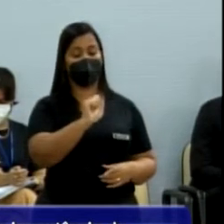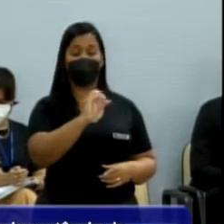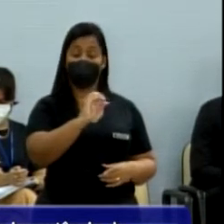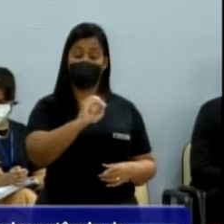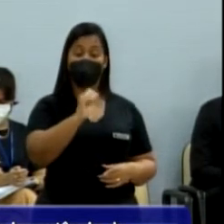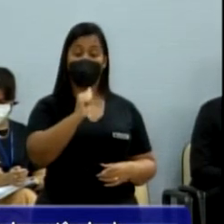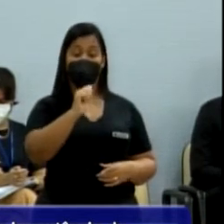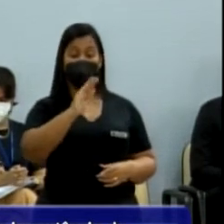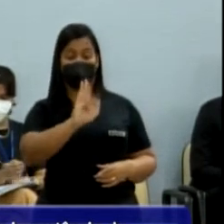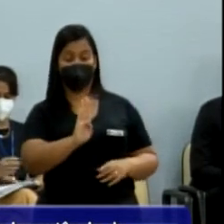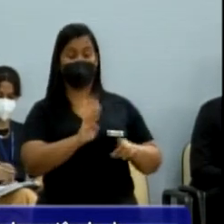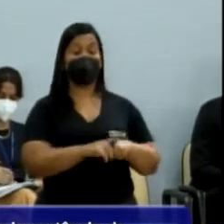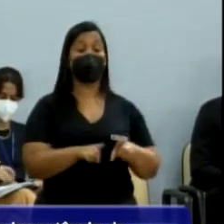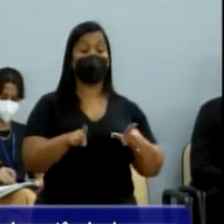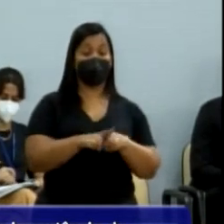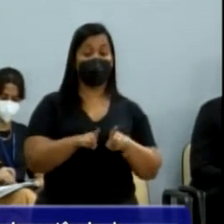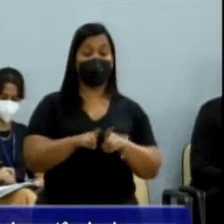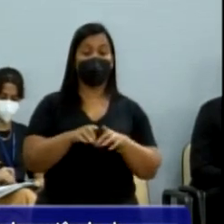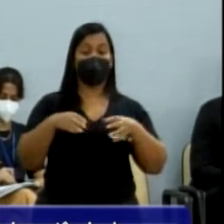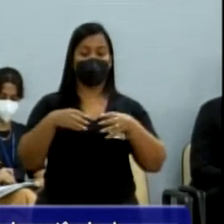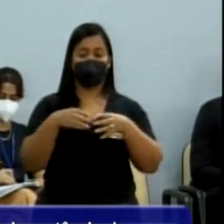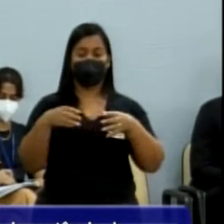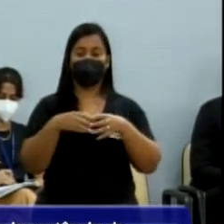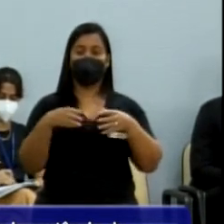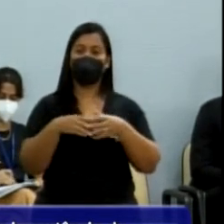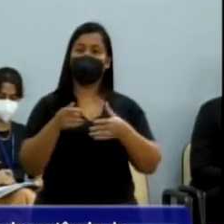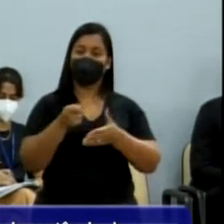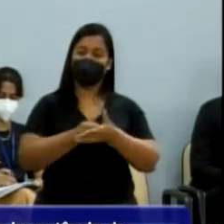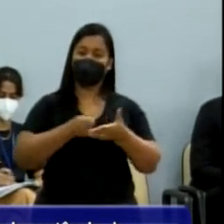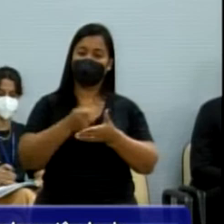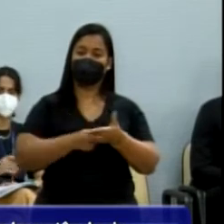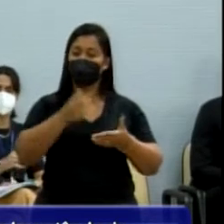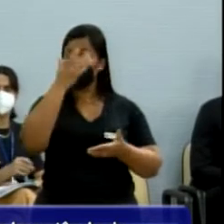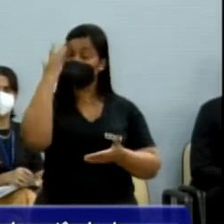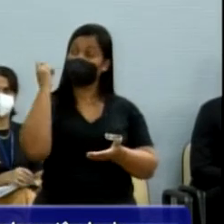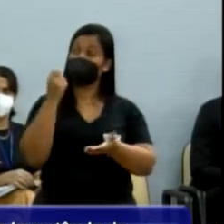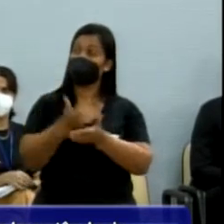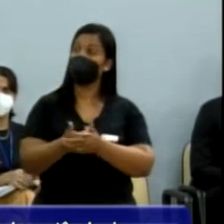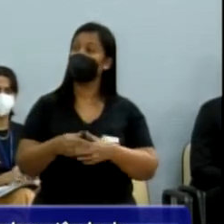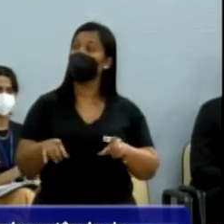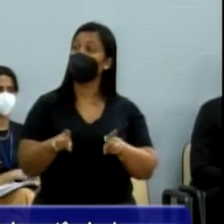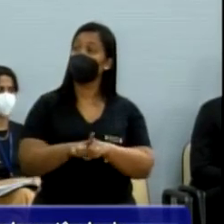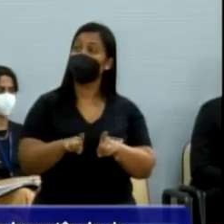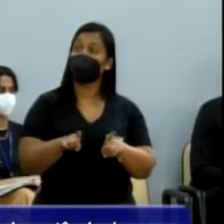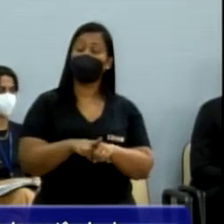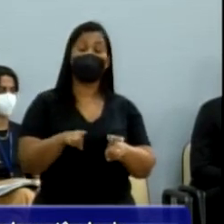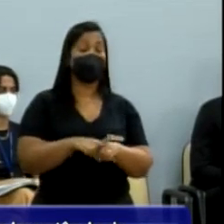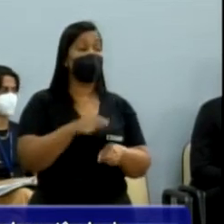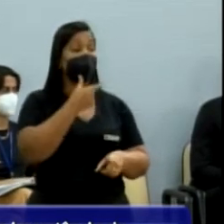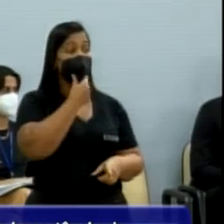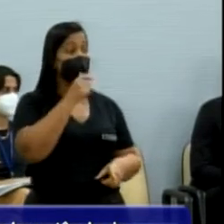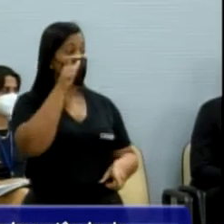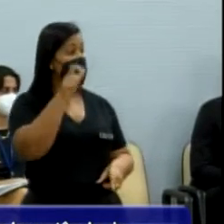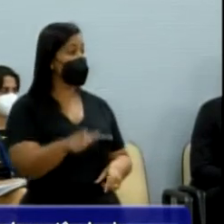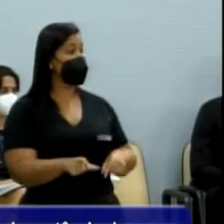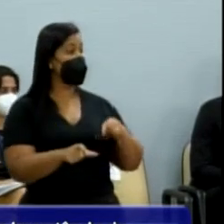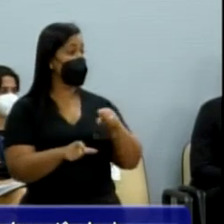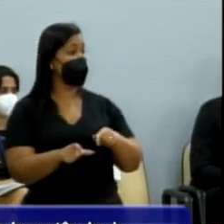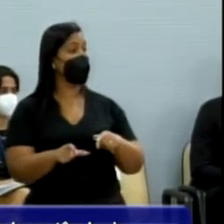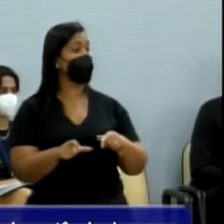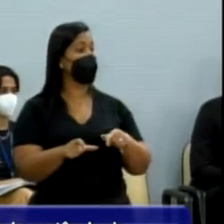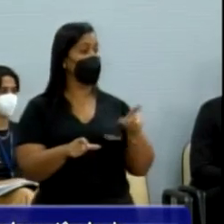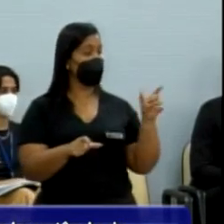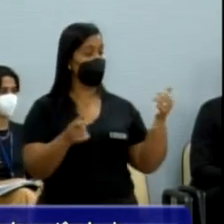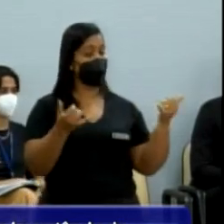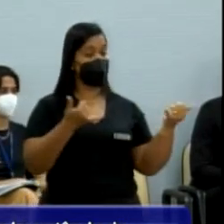né, Instituto de Defesa do Consumidor, Delcimar Teodósio, que é uma figura que o senhor elogiou,